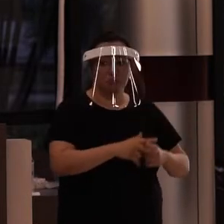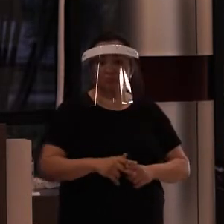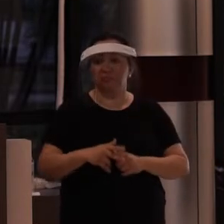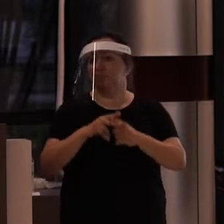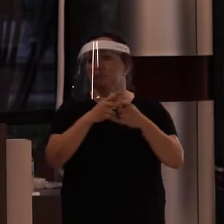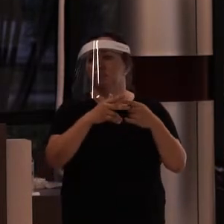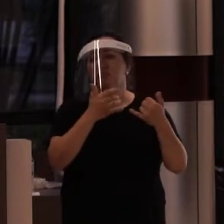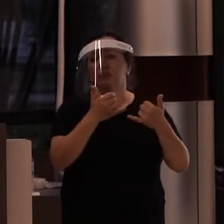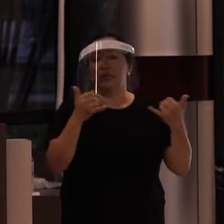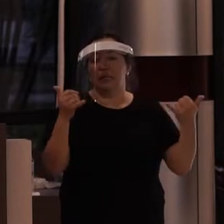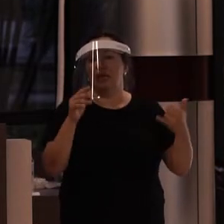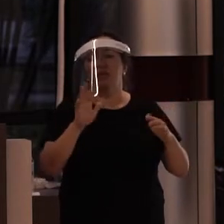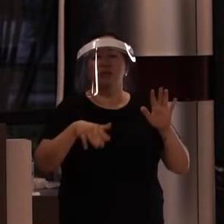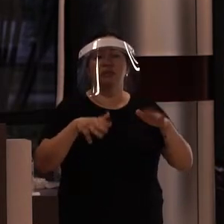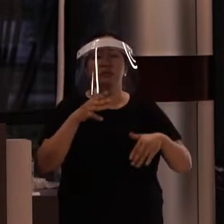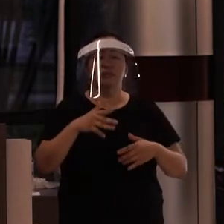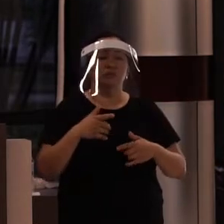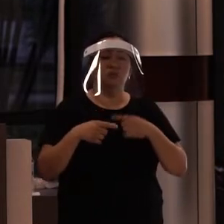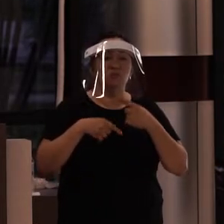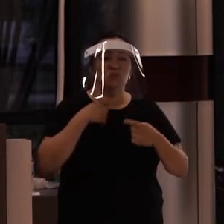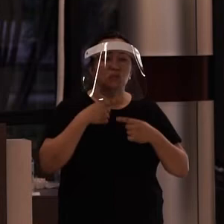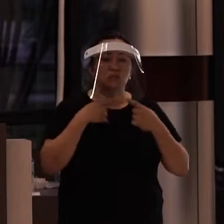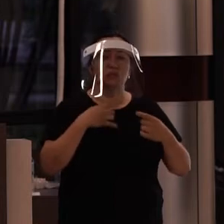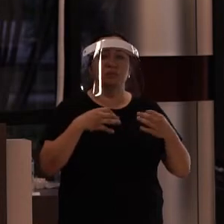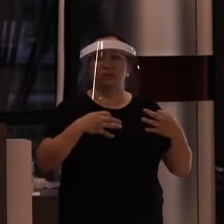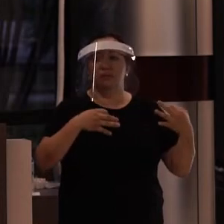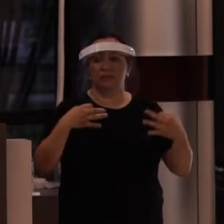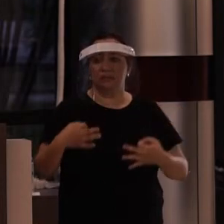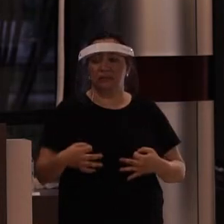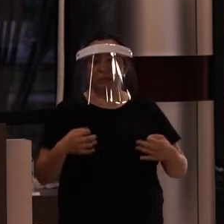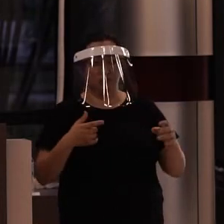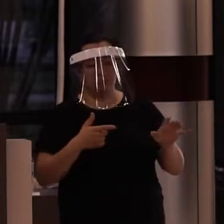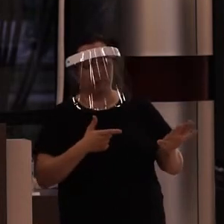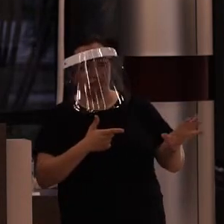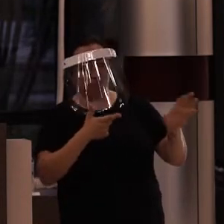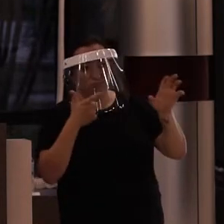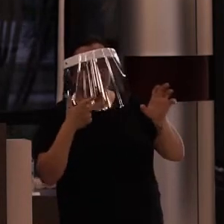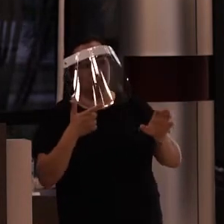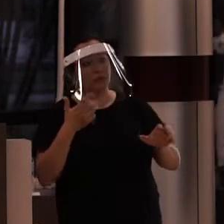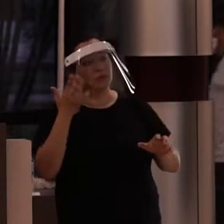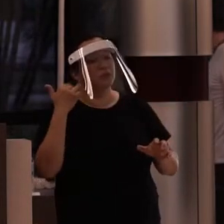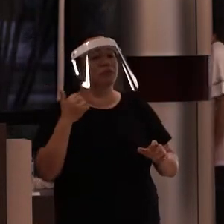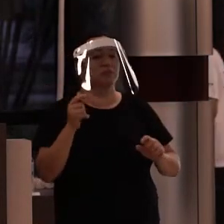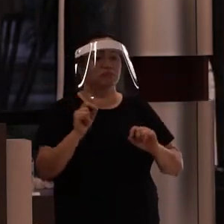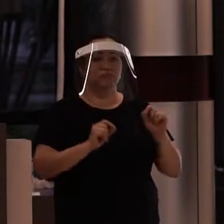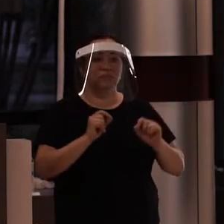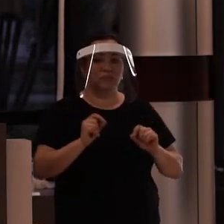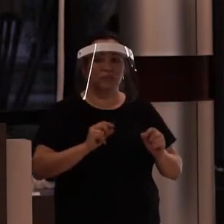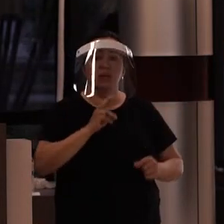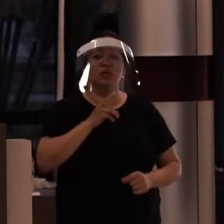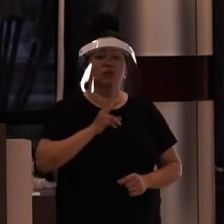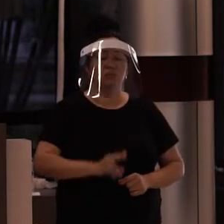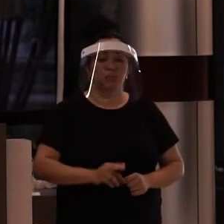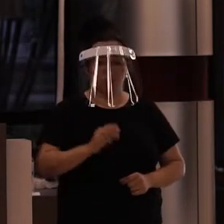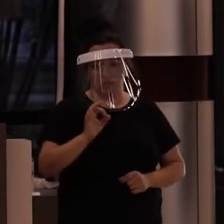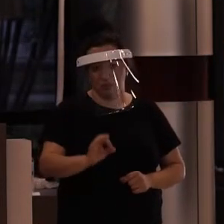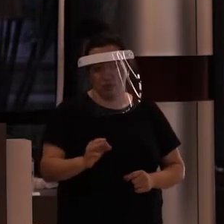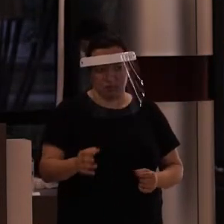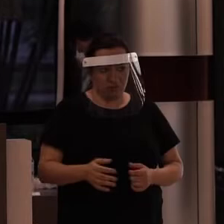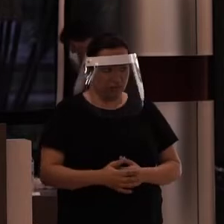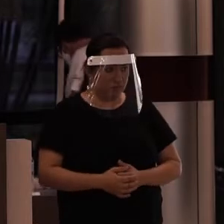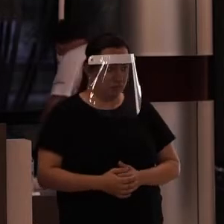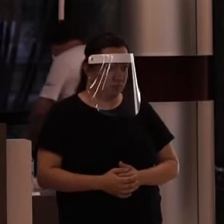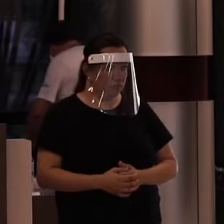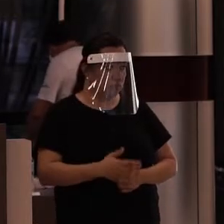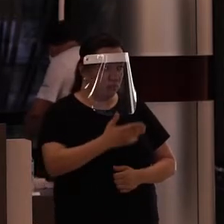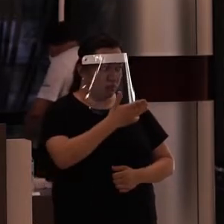elétrico, eles ficam meio em dúvida, né? Mas logicamente, com um termograma a gente vê onde que está o problema.